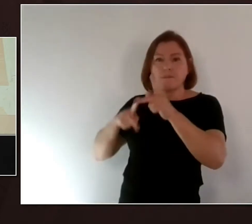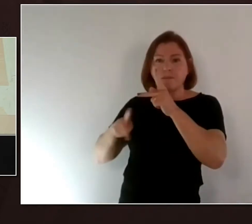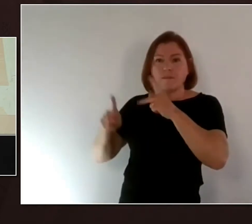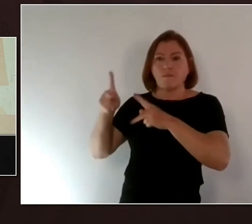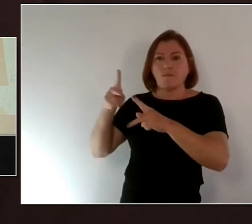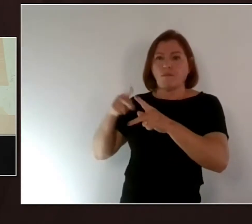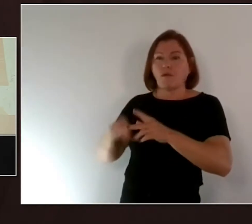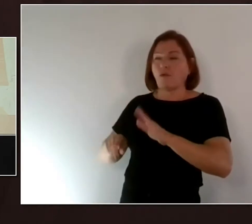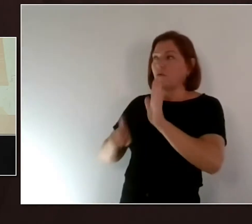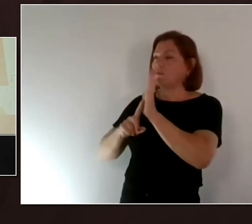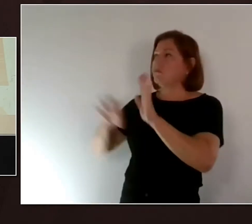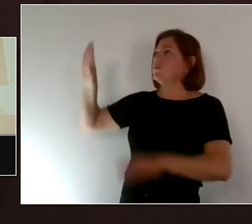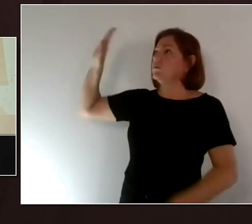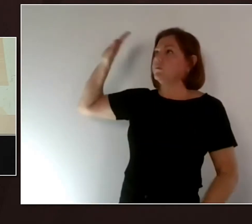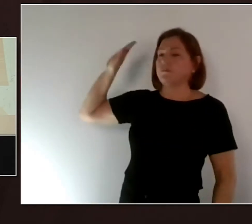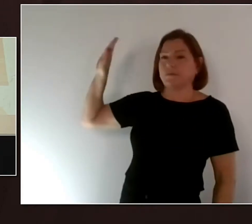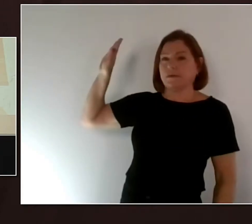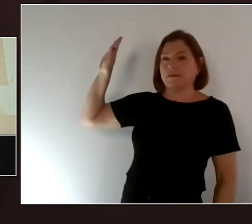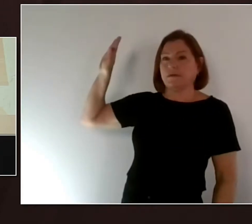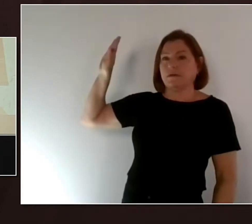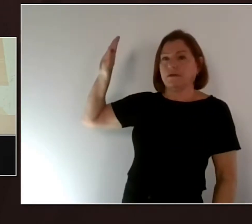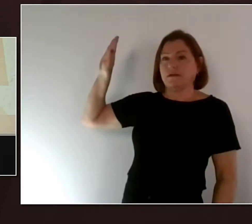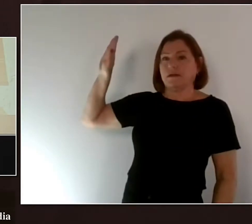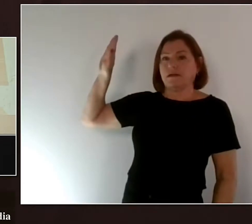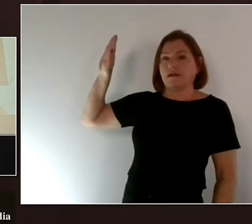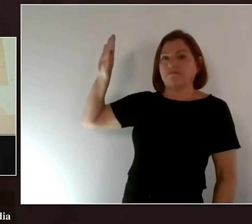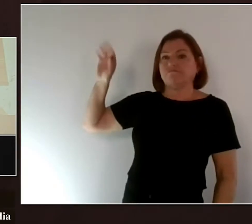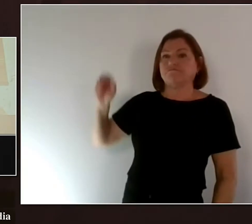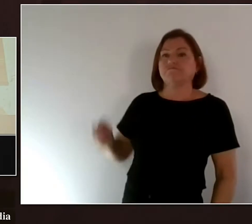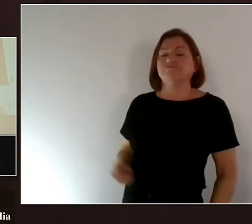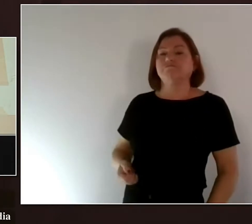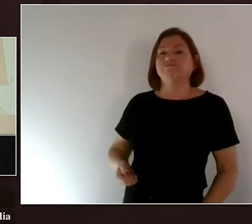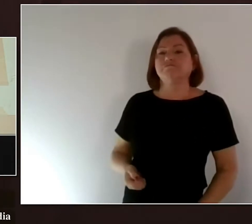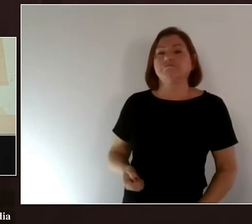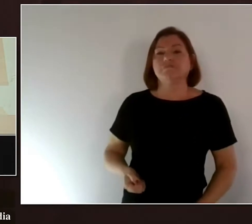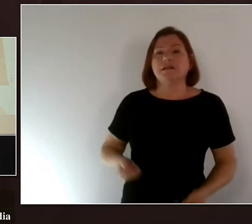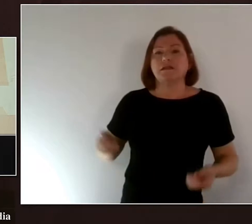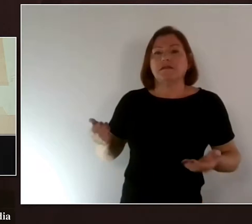apresentará generoso, ou